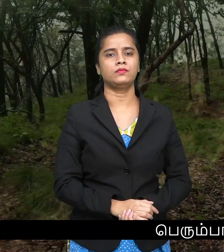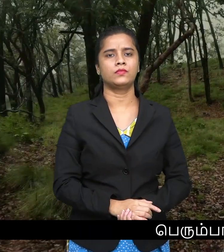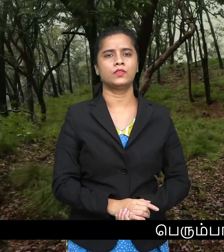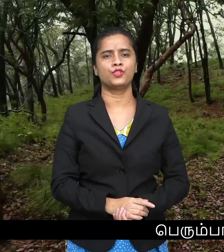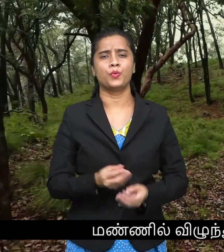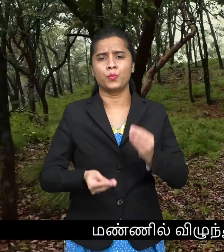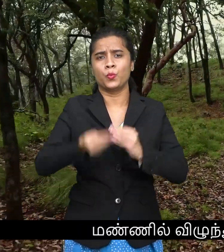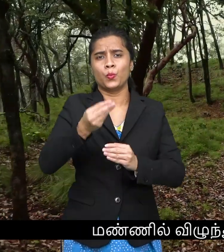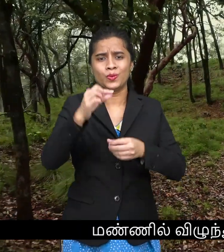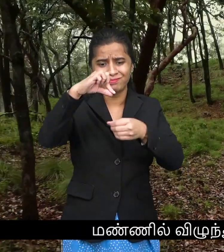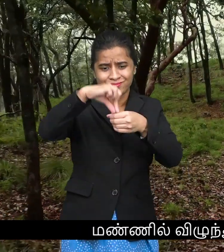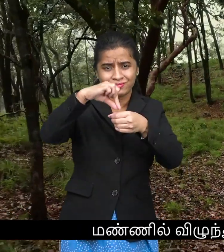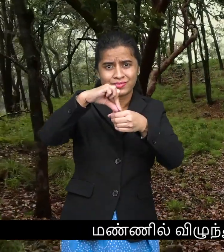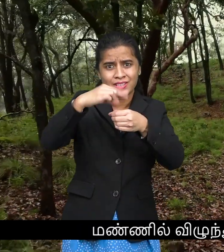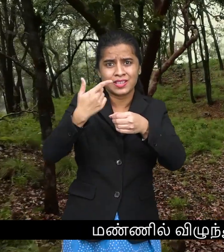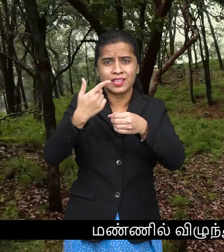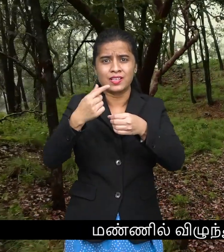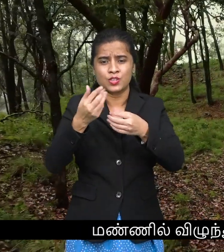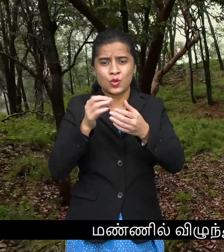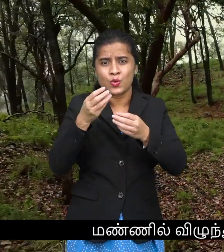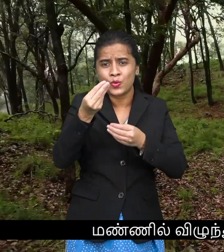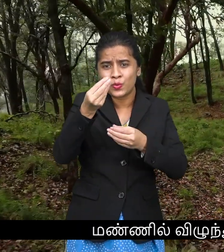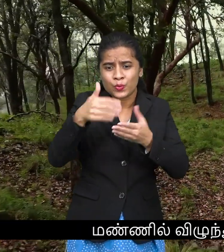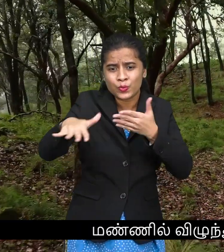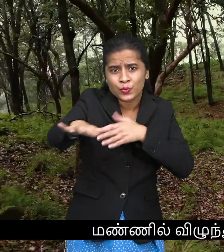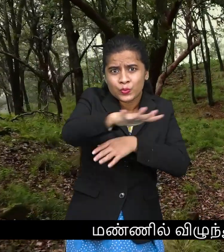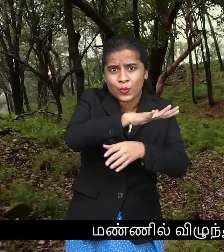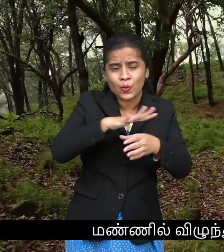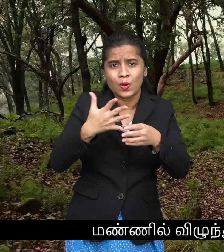பெரும்பாலான விதைகள் மண்ணில் விழுந்து புதைக்கப்படுகின்றன.